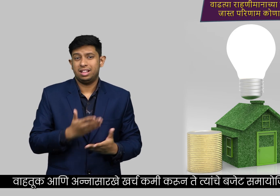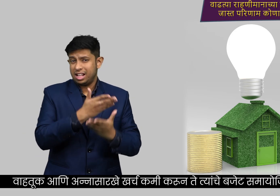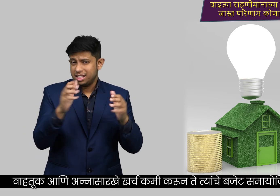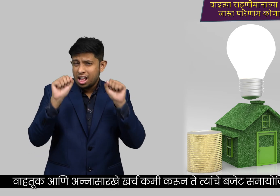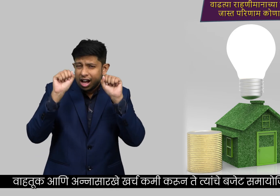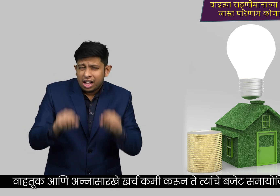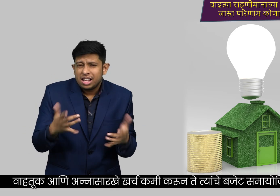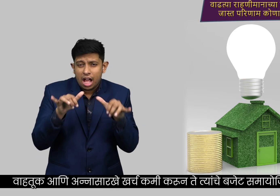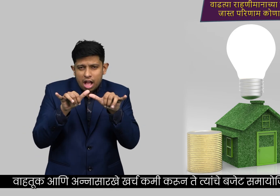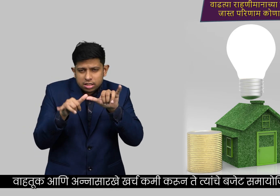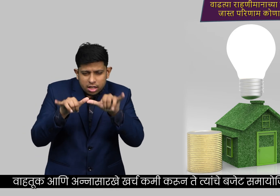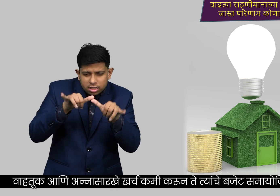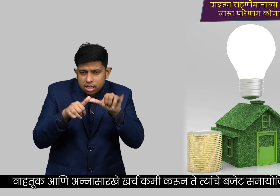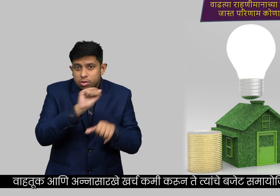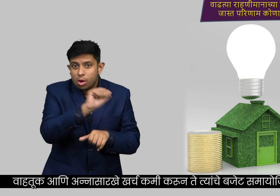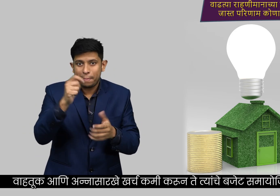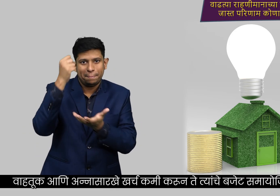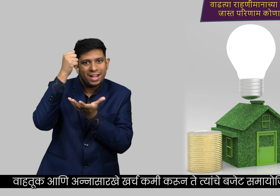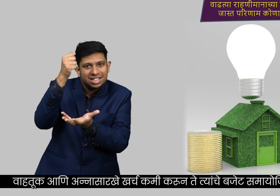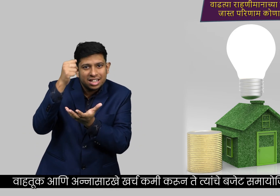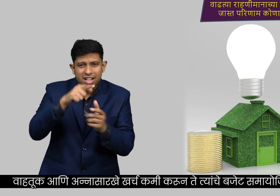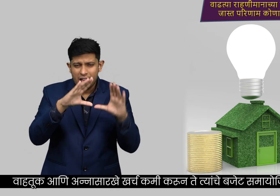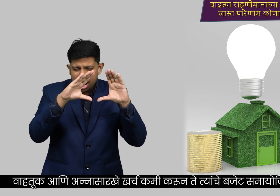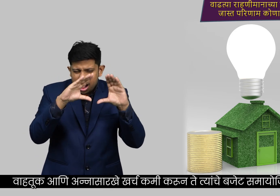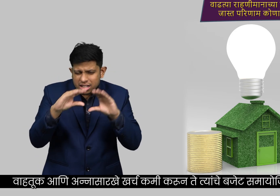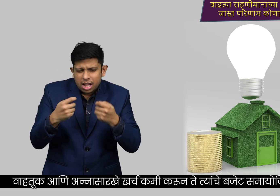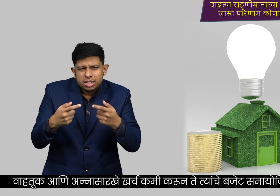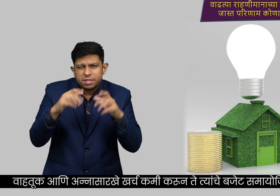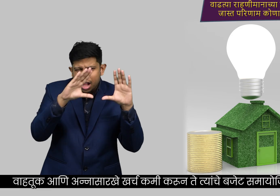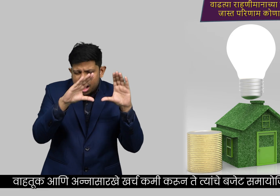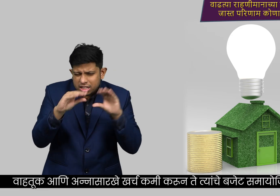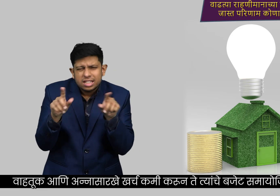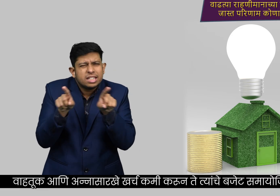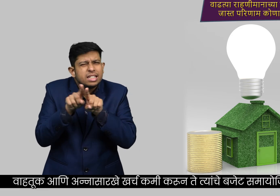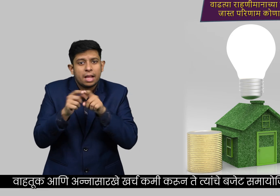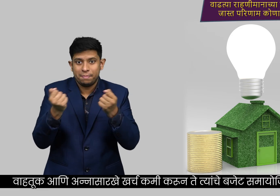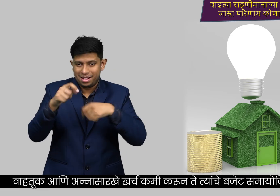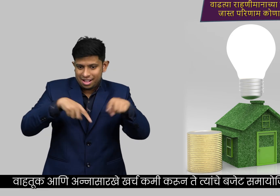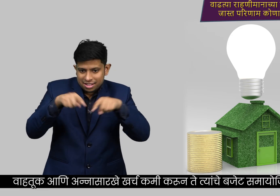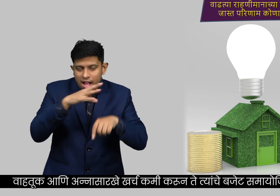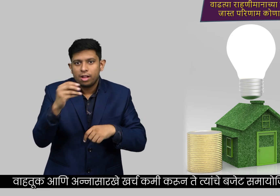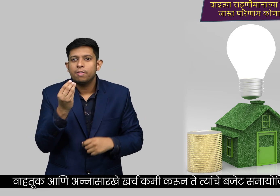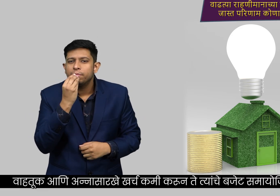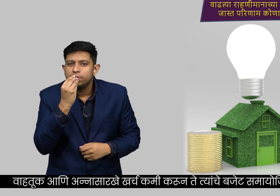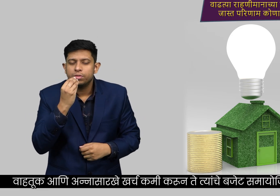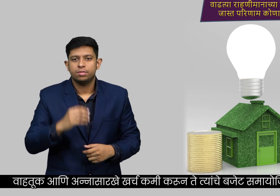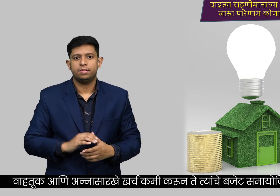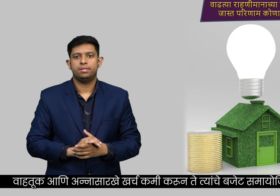वाहतूक आणि अन्नासारखे खर्च कमी करून ते त्यांचे बजेट समायोजित करू शकतात.